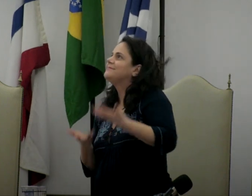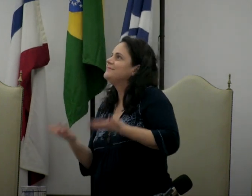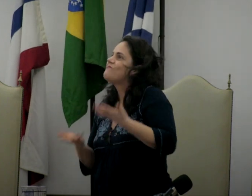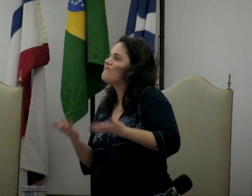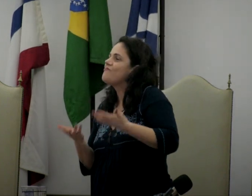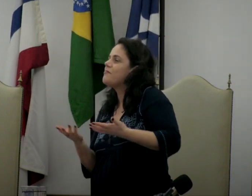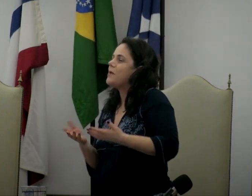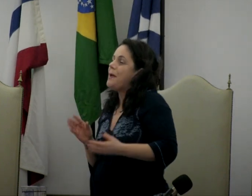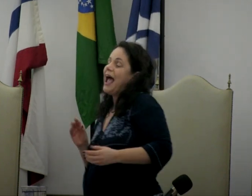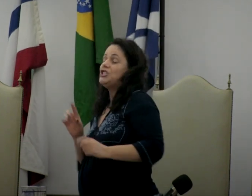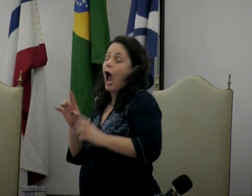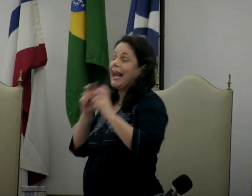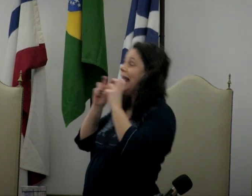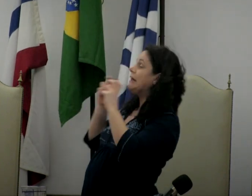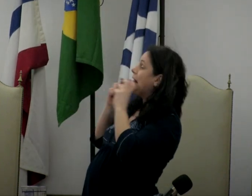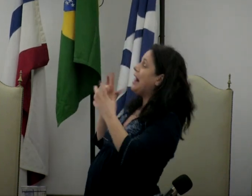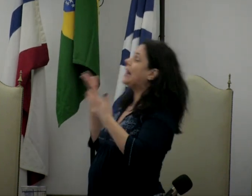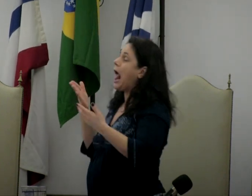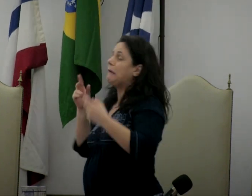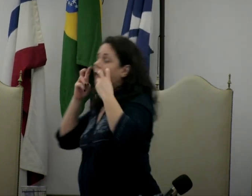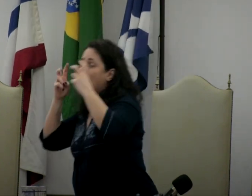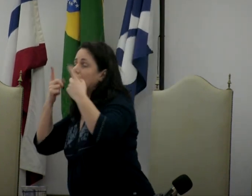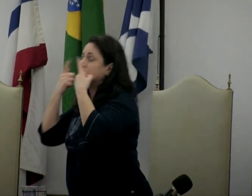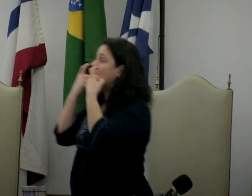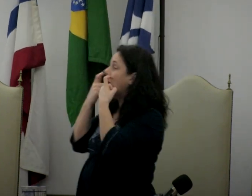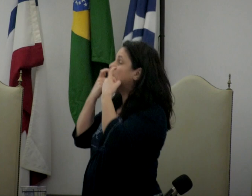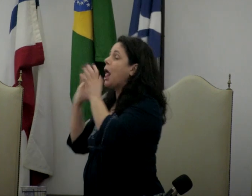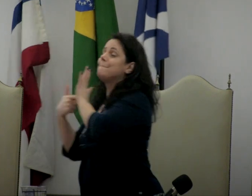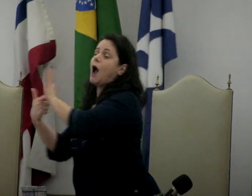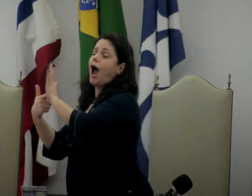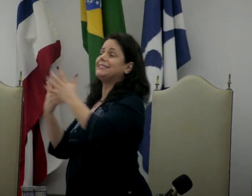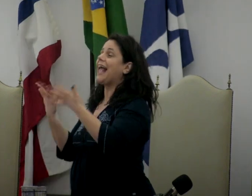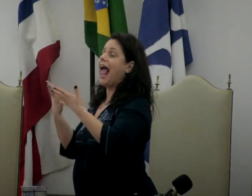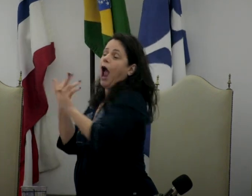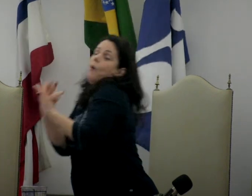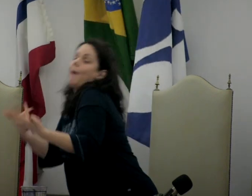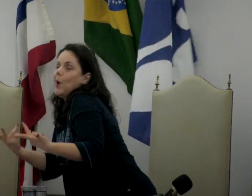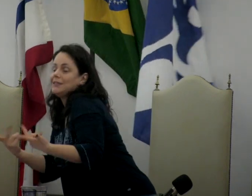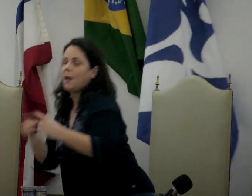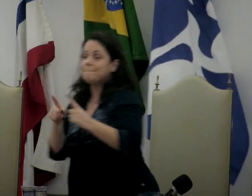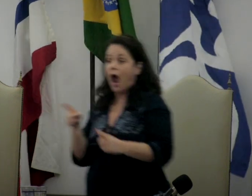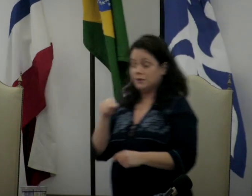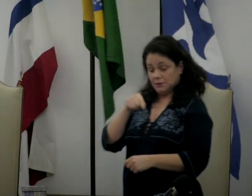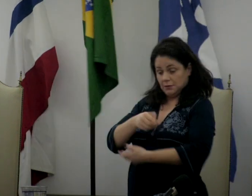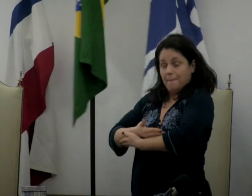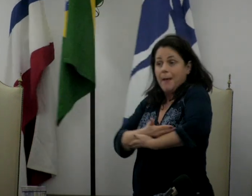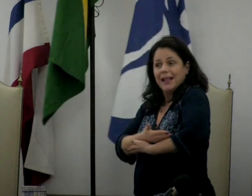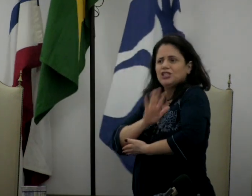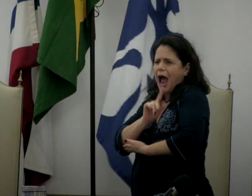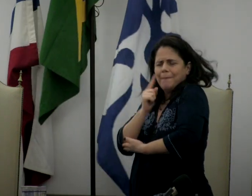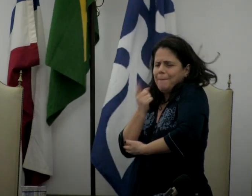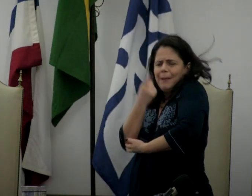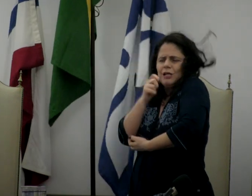crianças ouvintes, desde bebezinho, eles já ouvem, né? Fazem aqueles pequenos gritinhos, choram, mostram que querem alguma